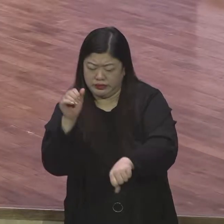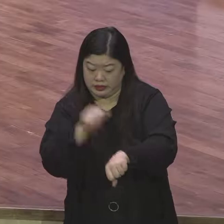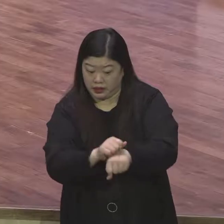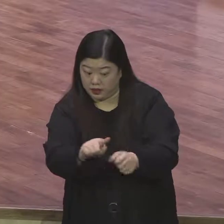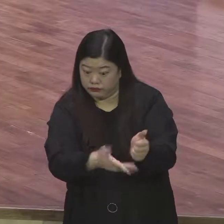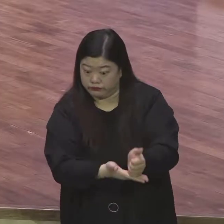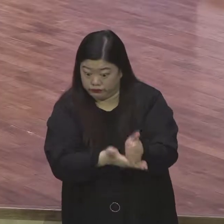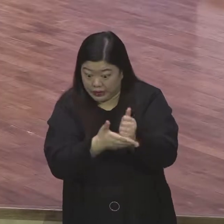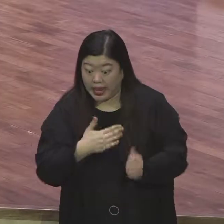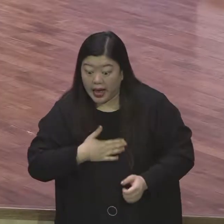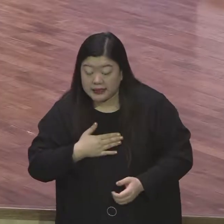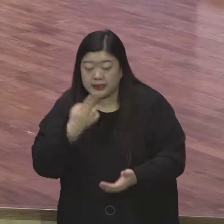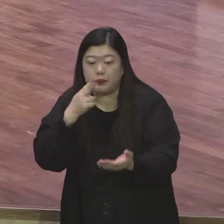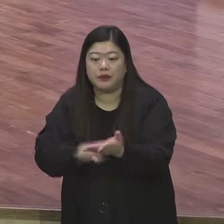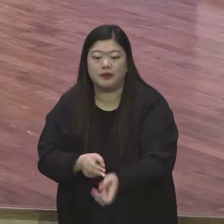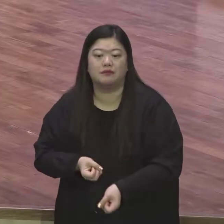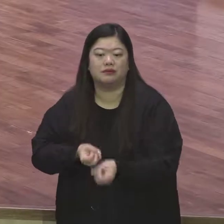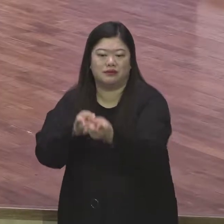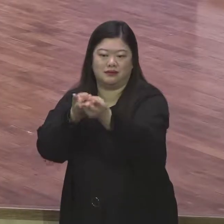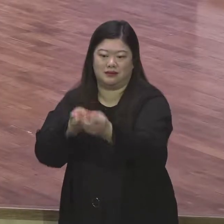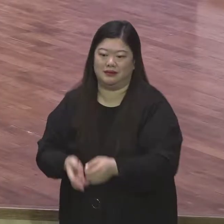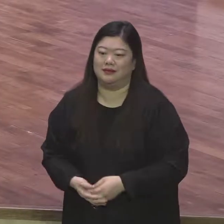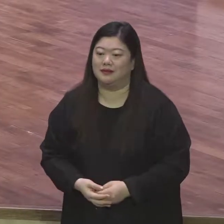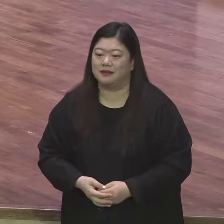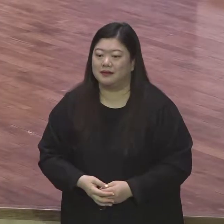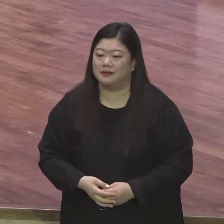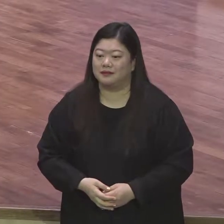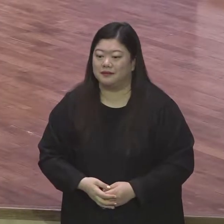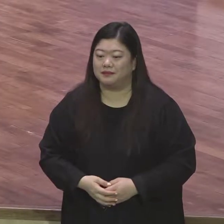존귀하게 여겨라 라는 말을 덧붙였어요.